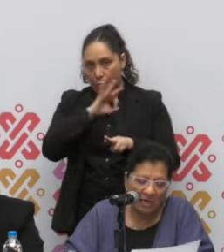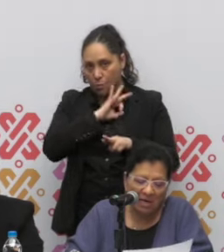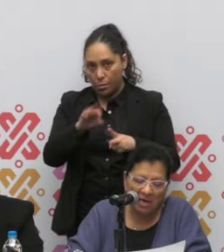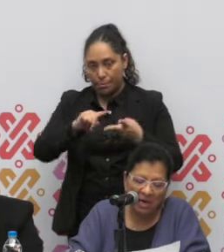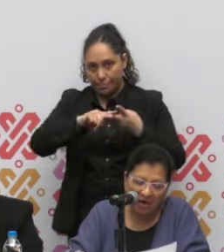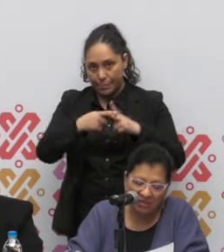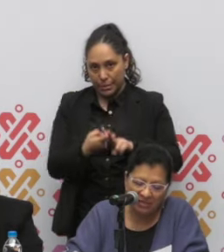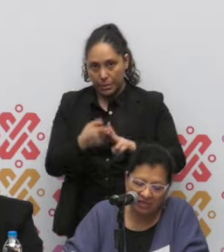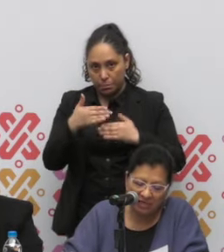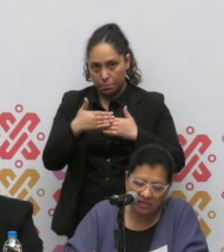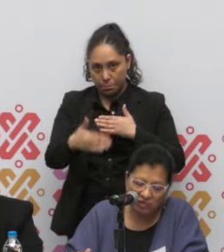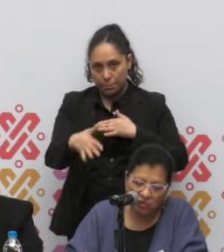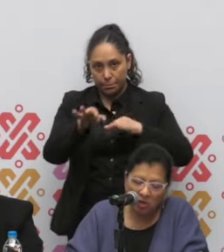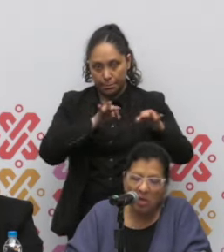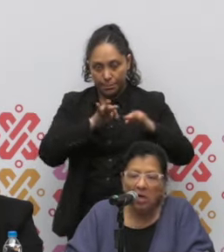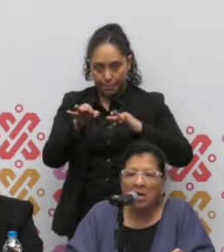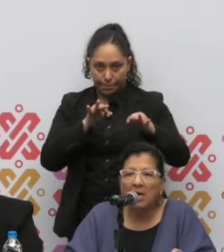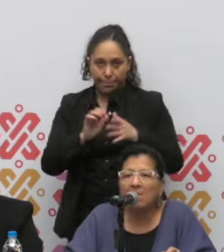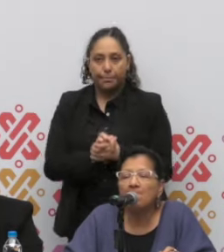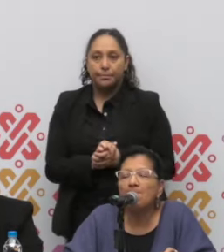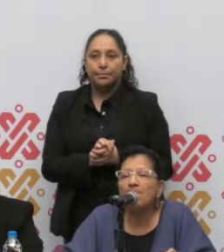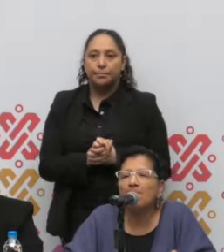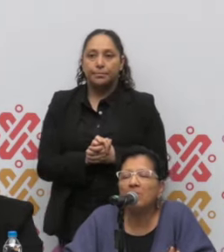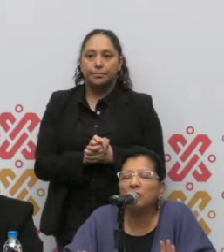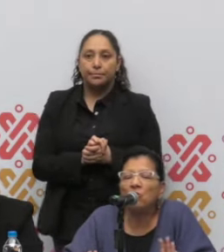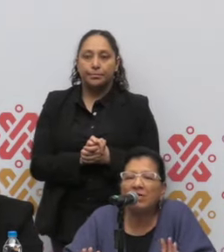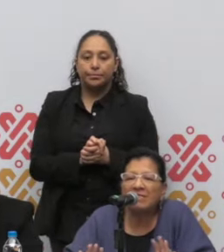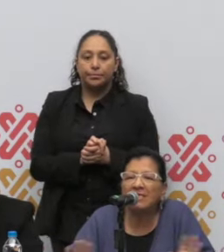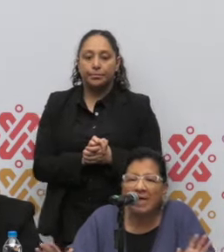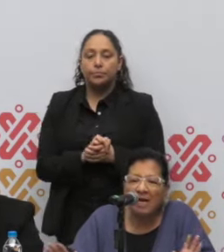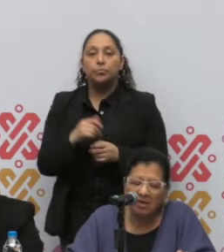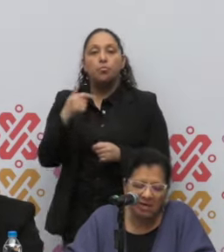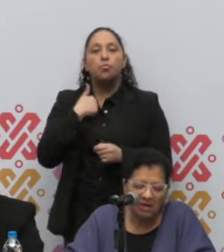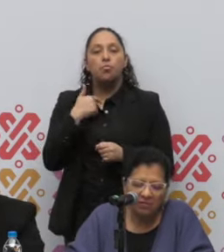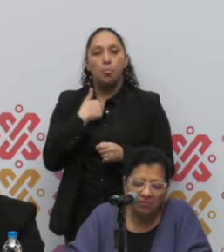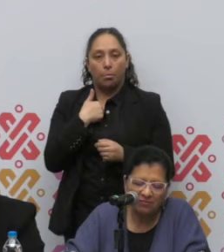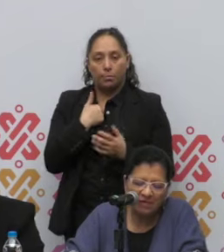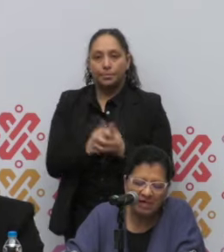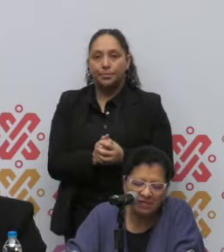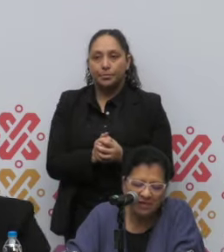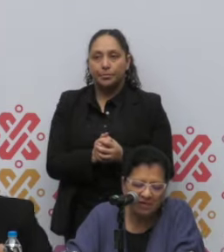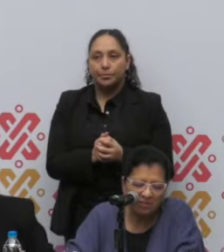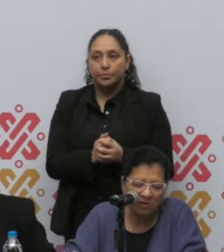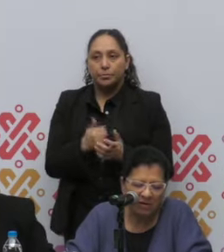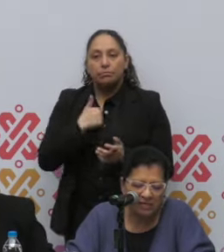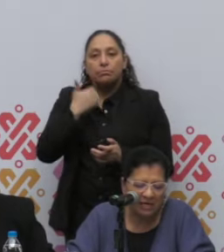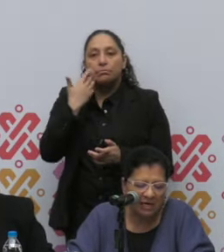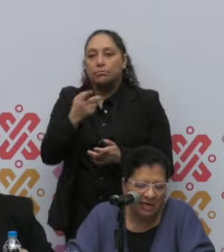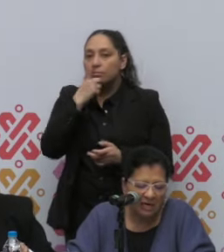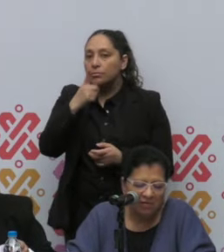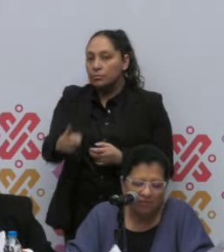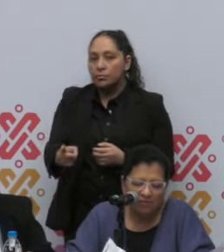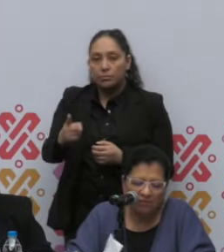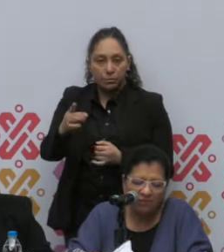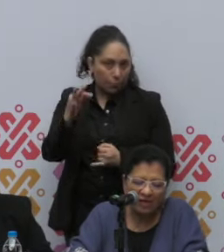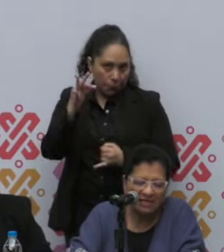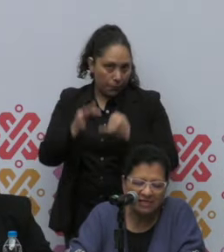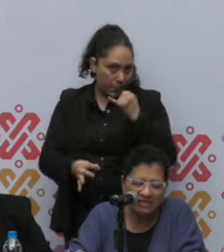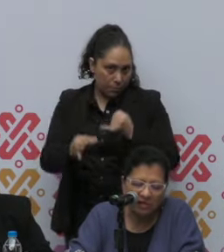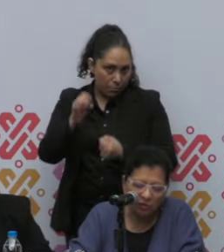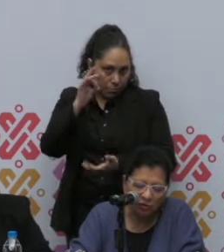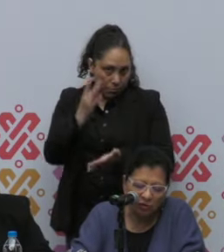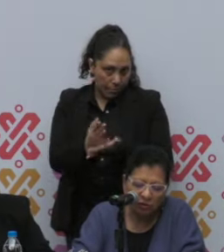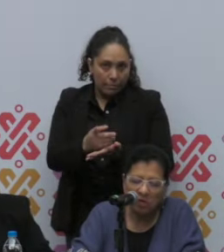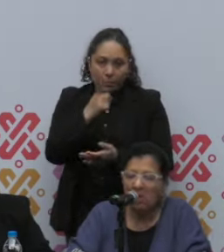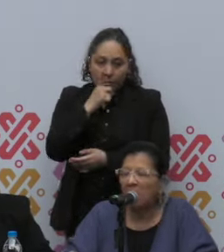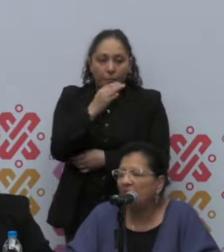exactamente avanzar en eso. Yo quisiera finalizar simplemente